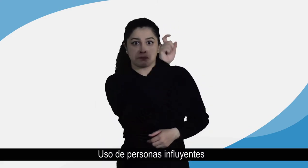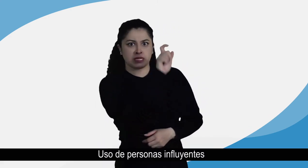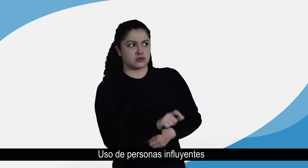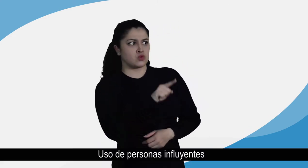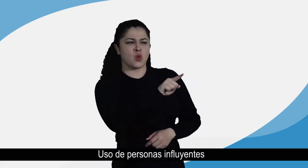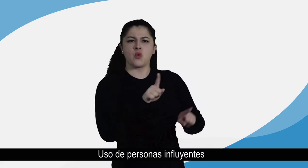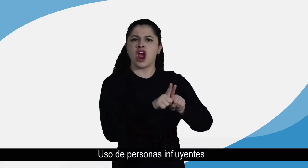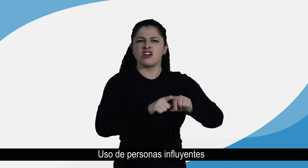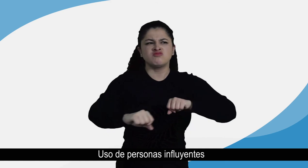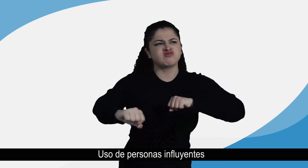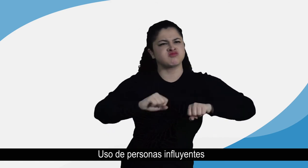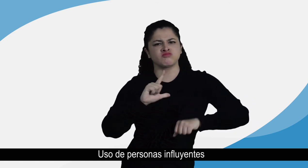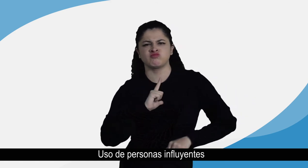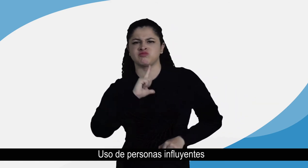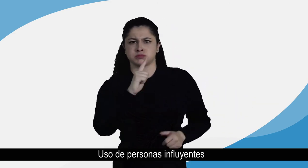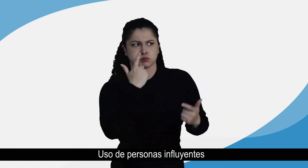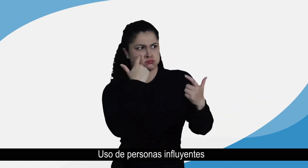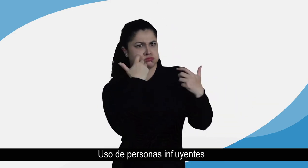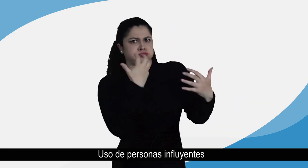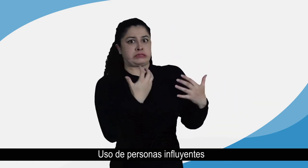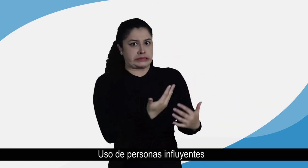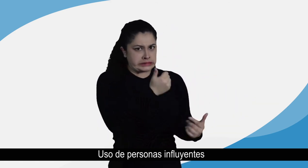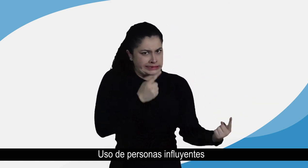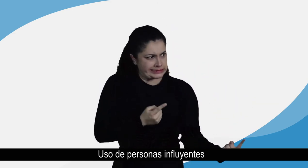Uso de personas influyentes